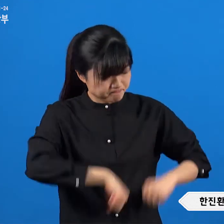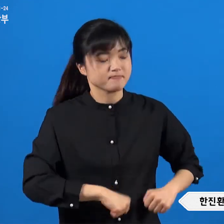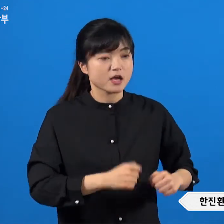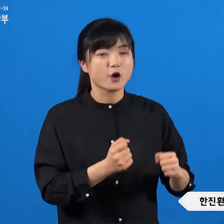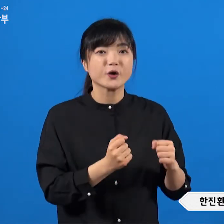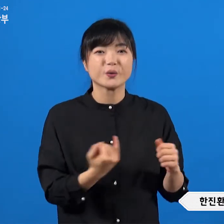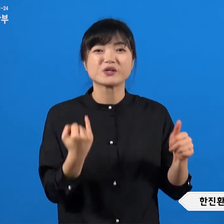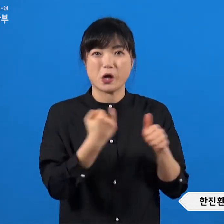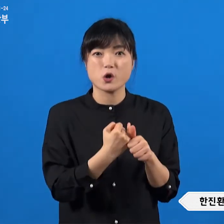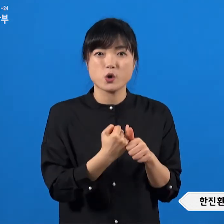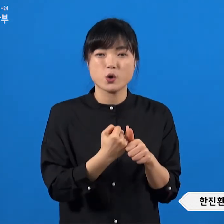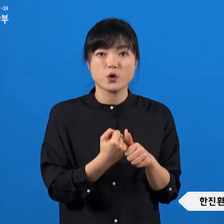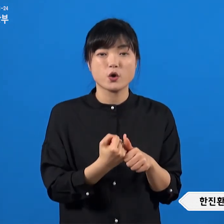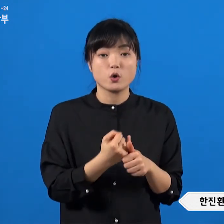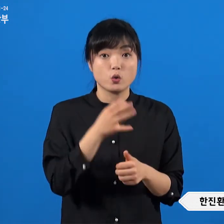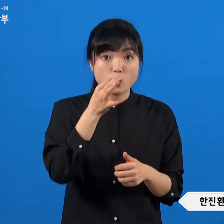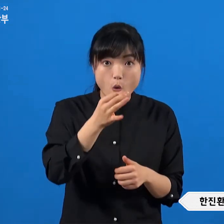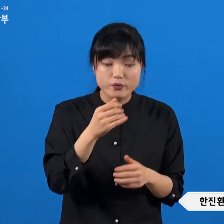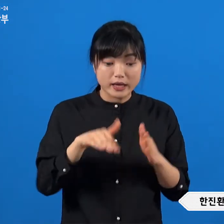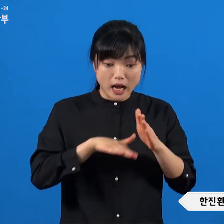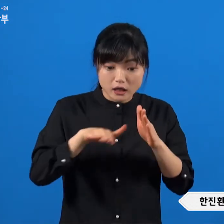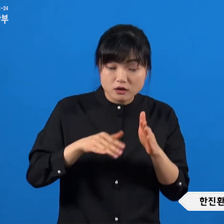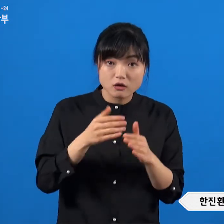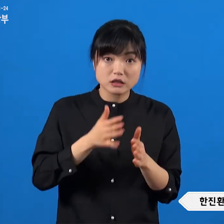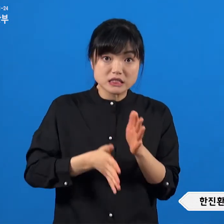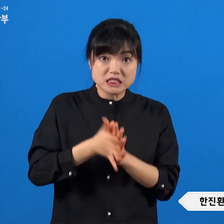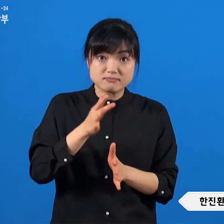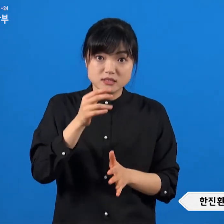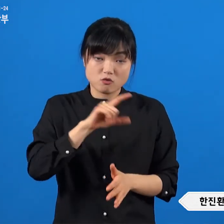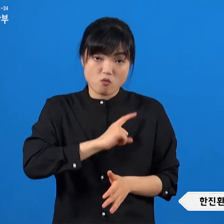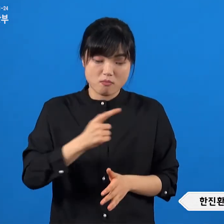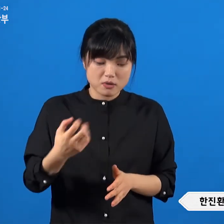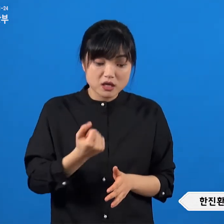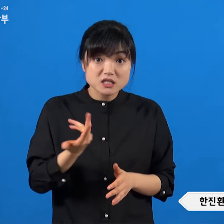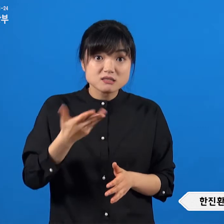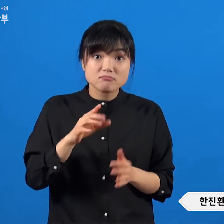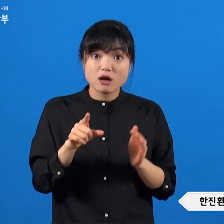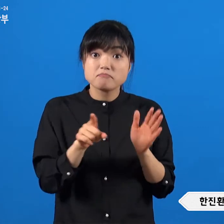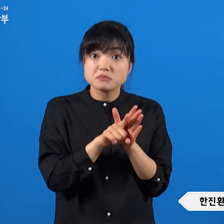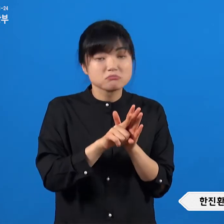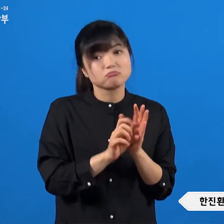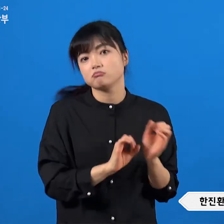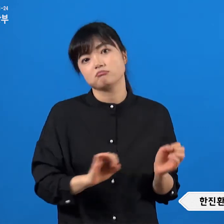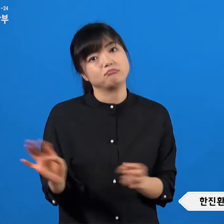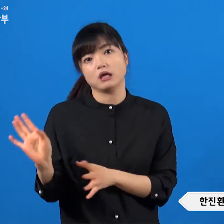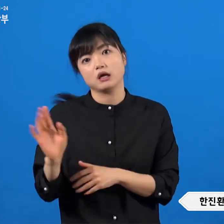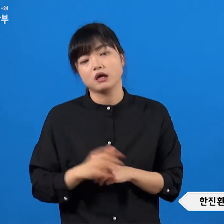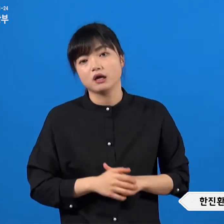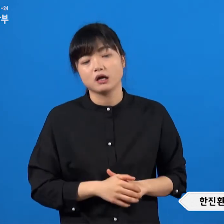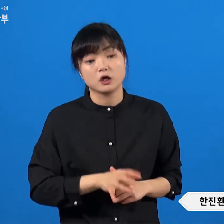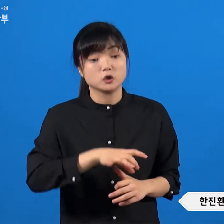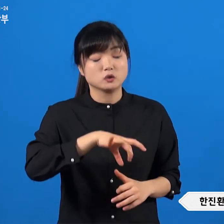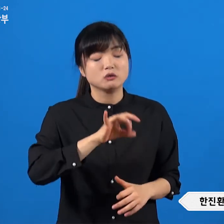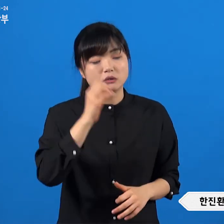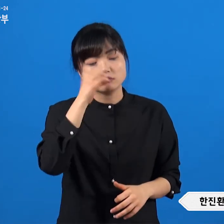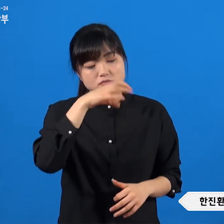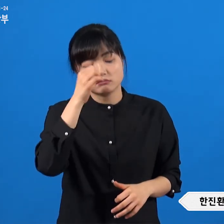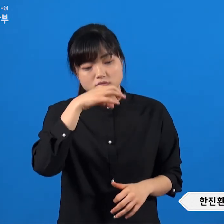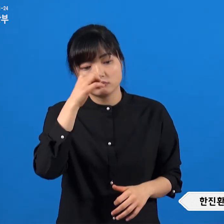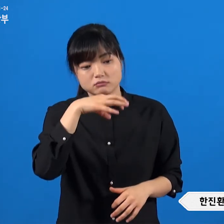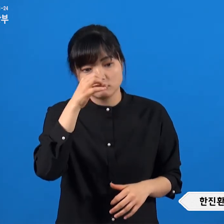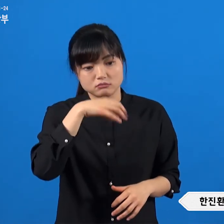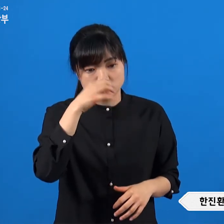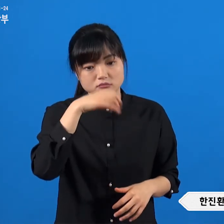돈과 가정과 시민권은 얻었지만은 하나님을 잃어버렸습니다. 처음에는 그런 대로